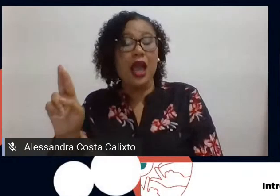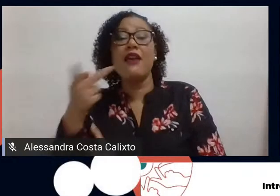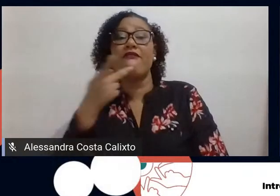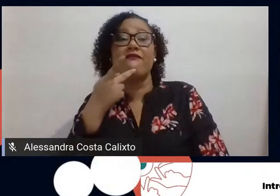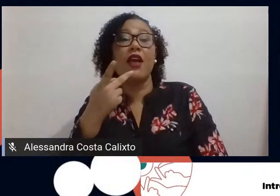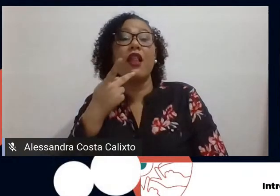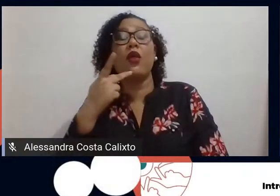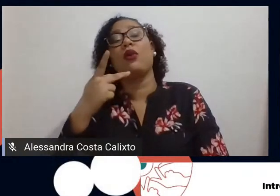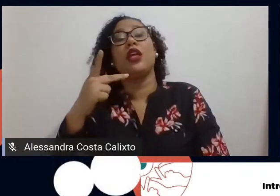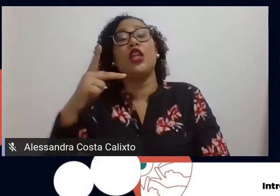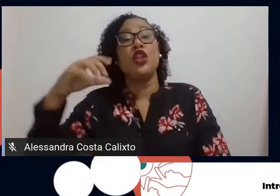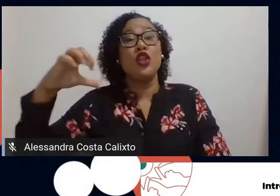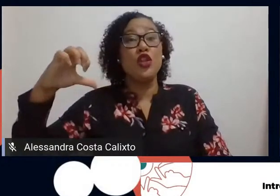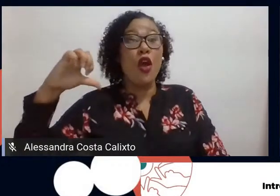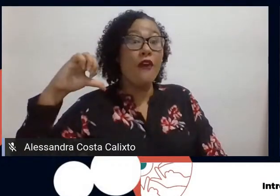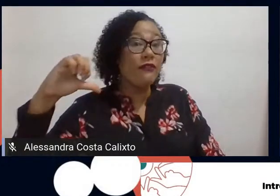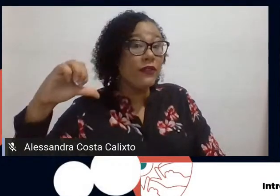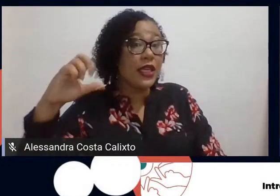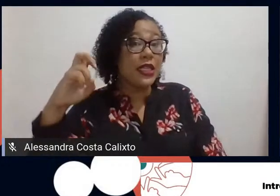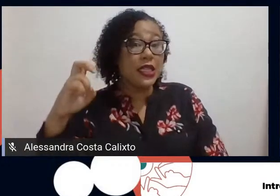temos aí um artigo